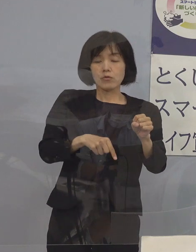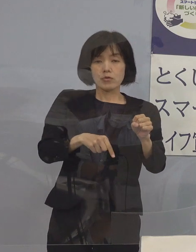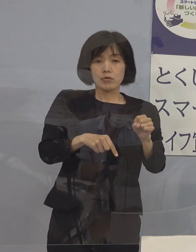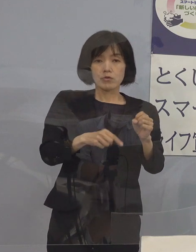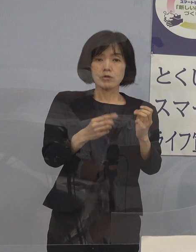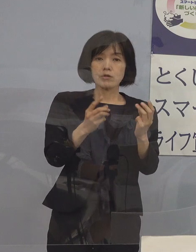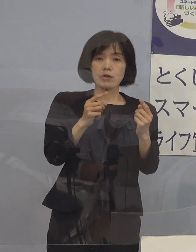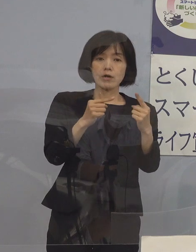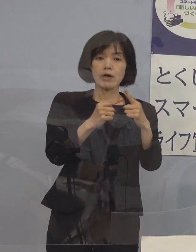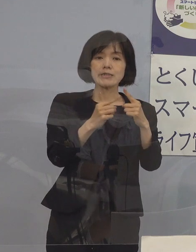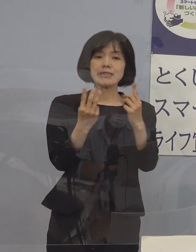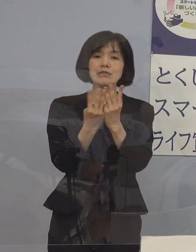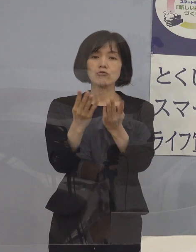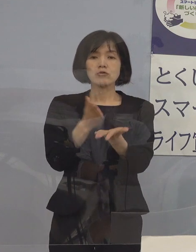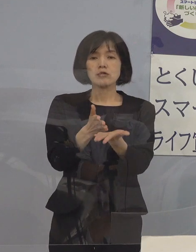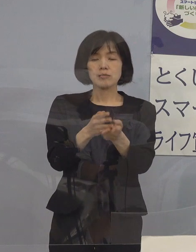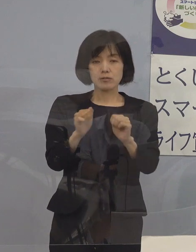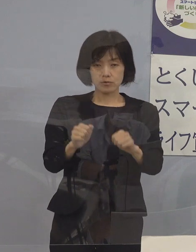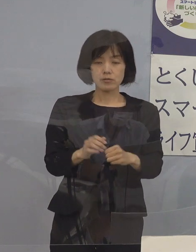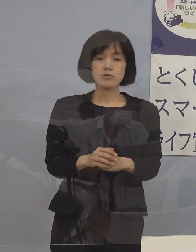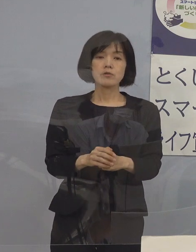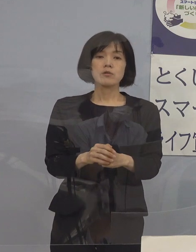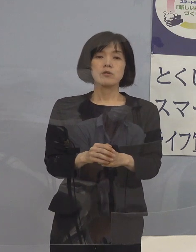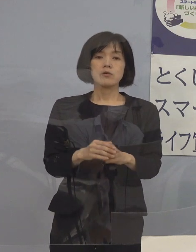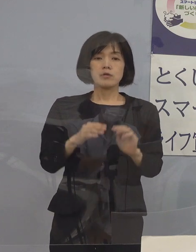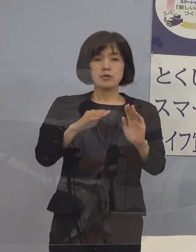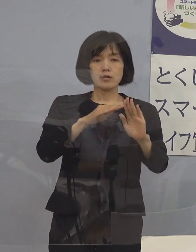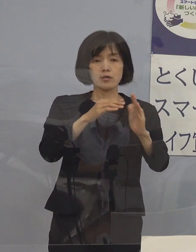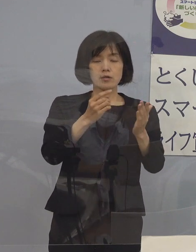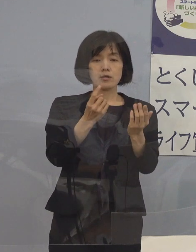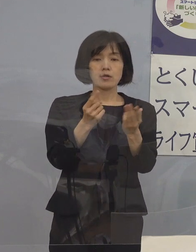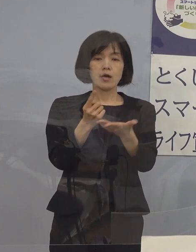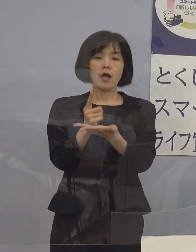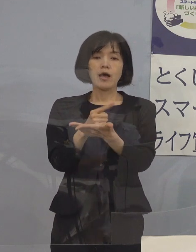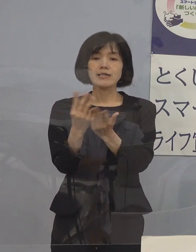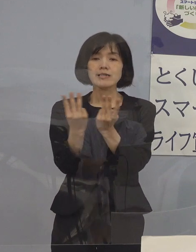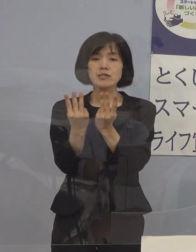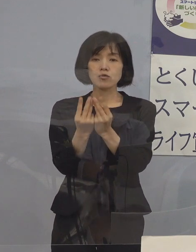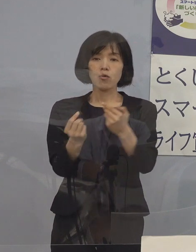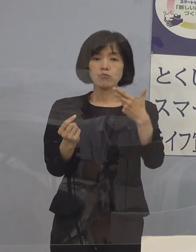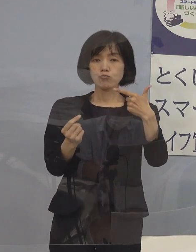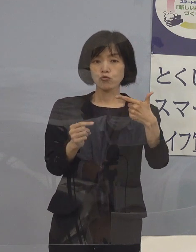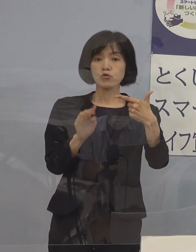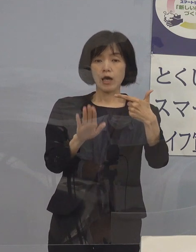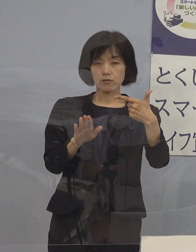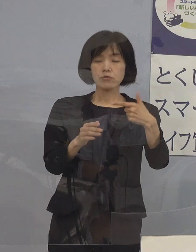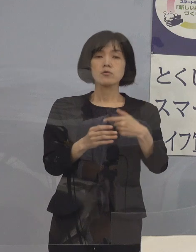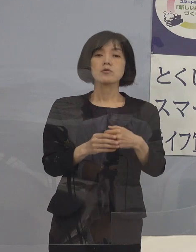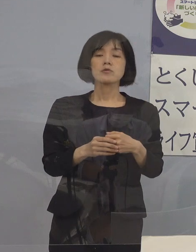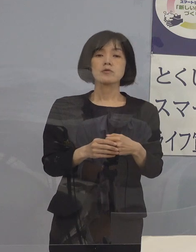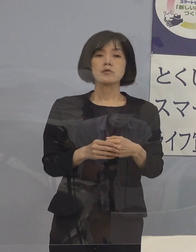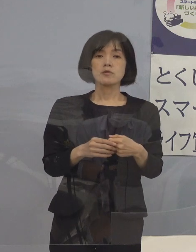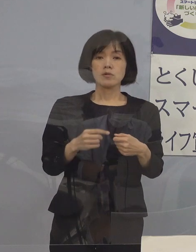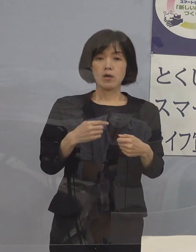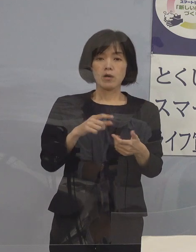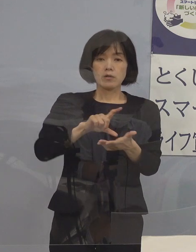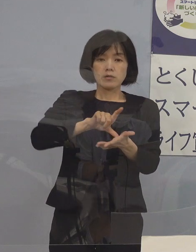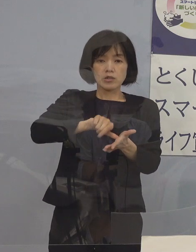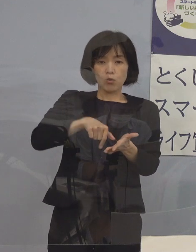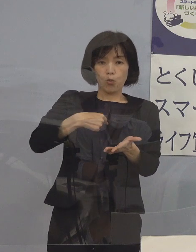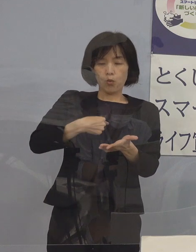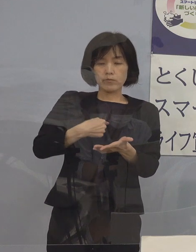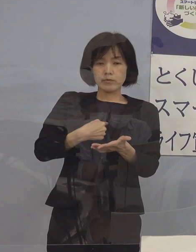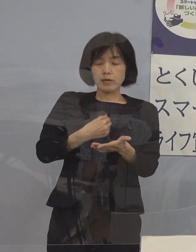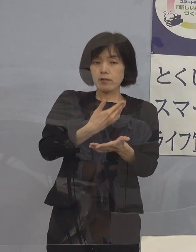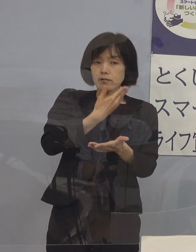。それではまず6つの指標がありますので順次申し上げていきます。まずは我々地方にとって